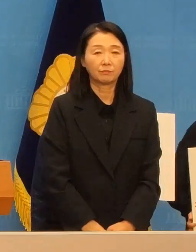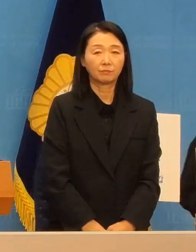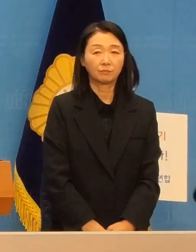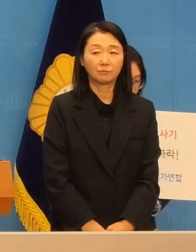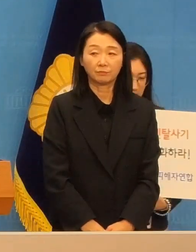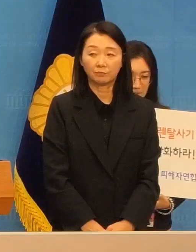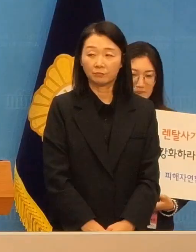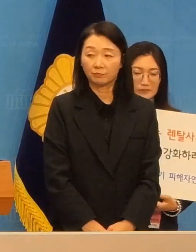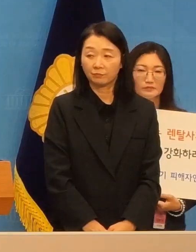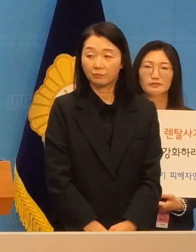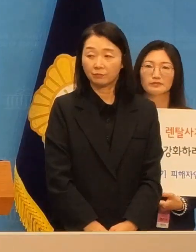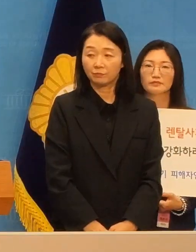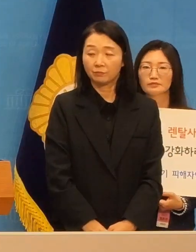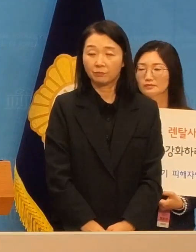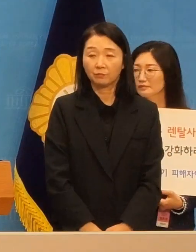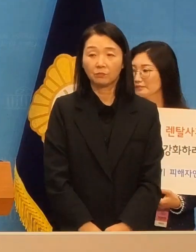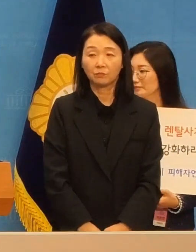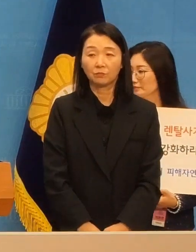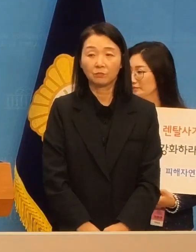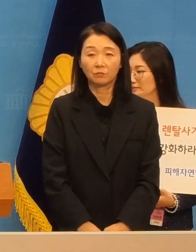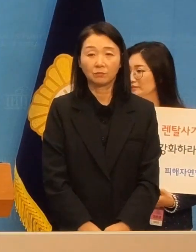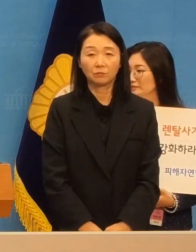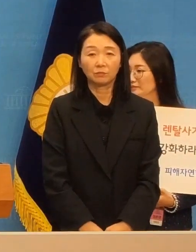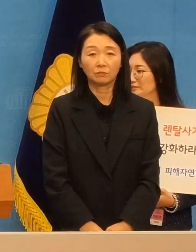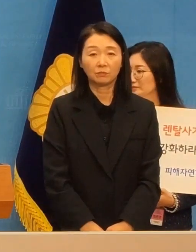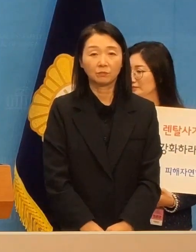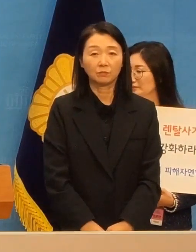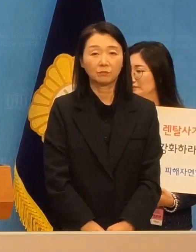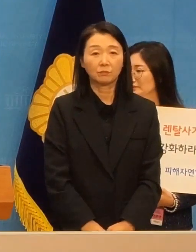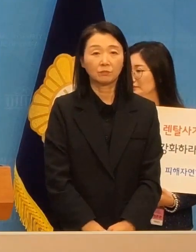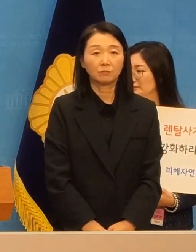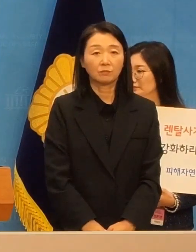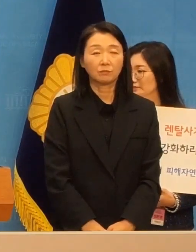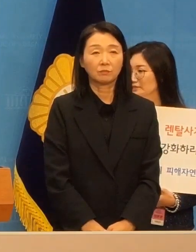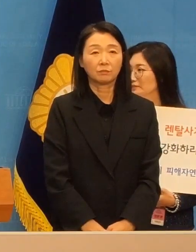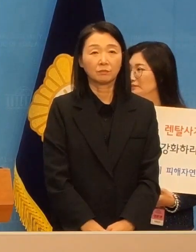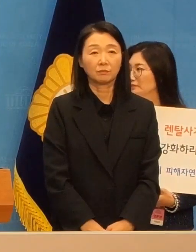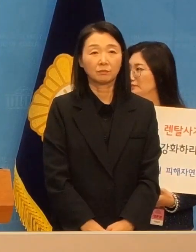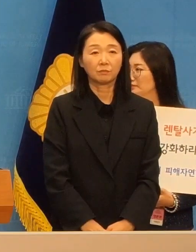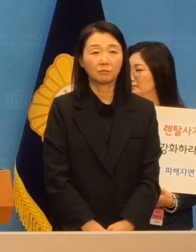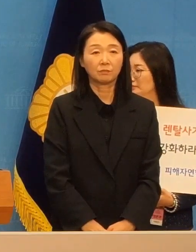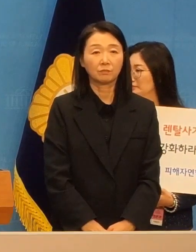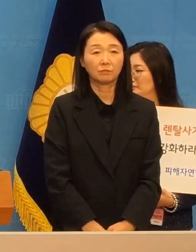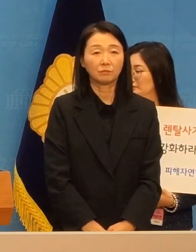기자들도 조금 줄였어야 될 것 같은데. 네네네. 앞에 전부 중복돼가지고. 네네네.